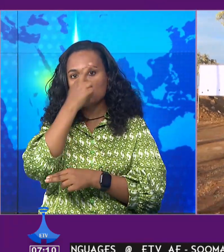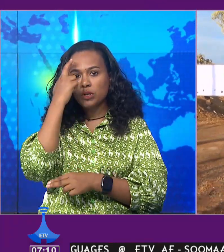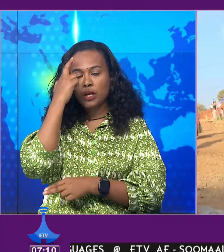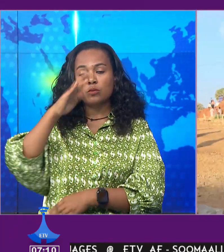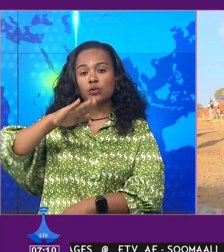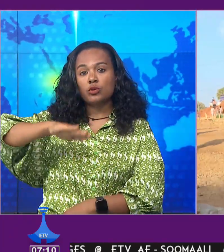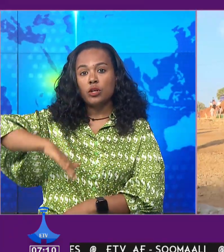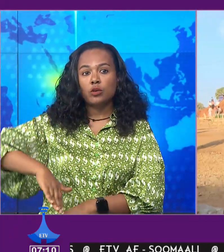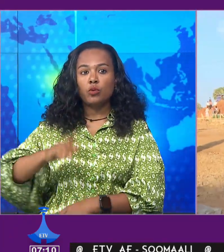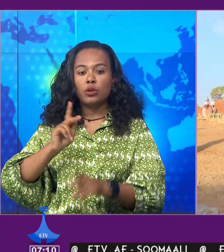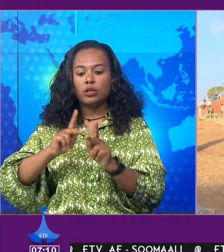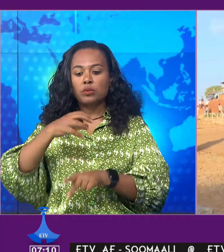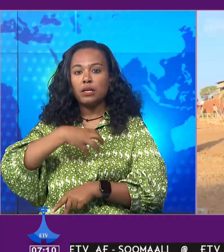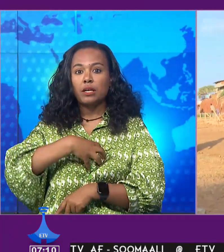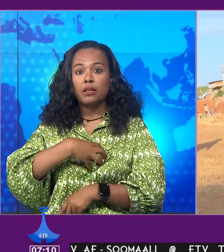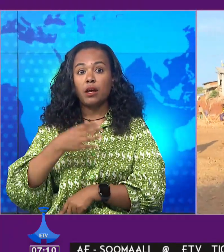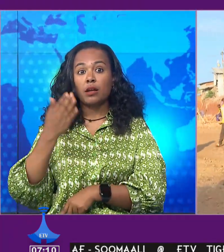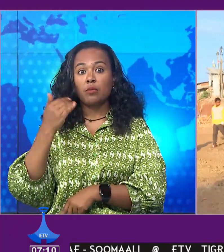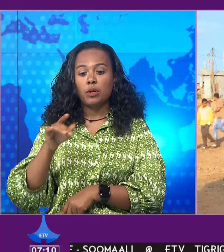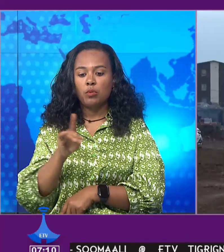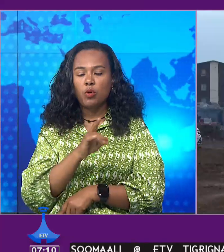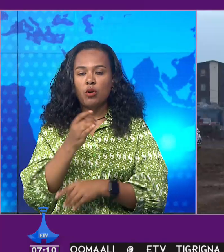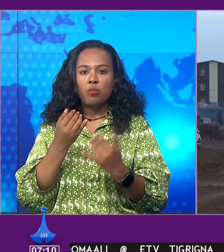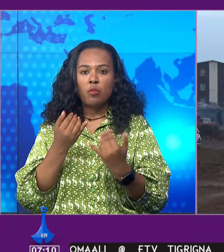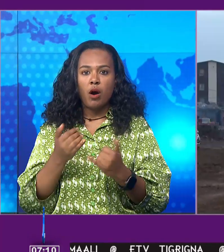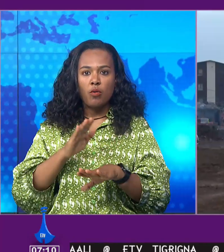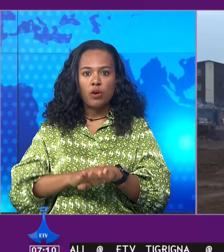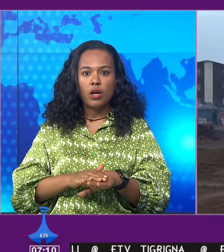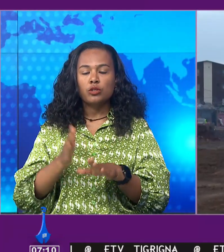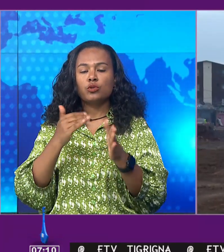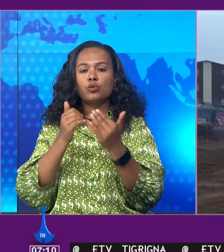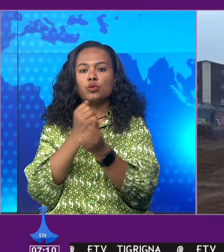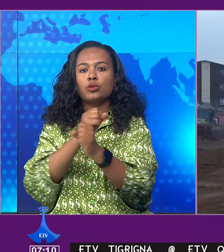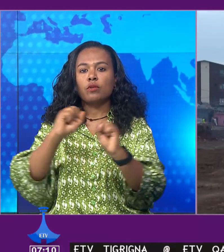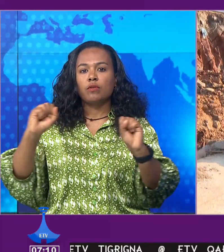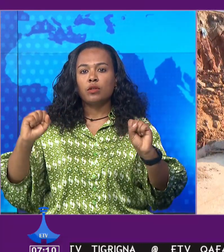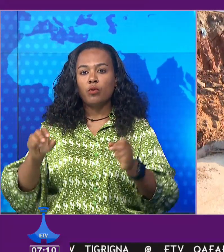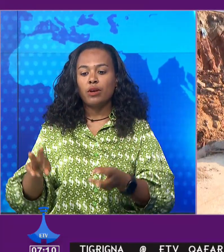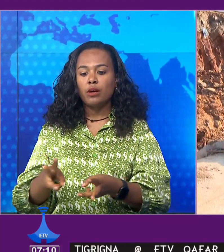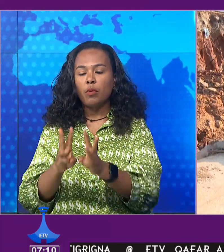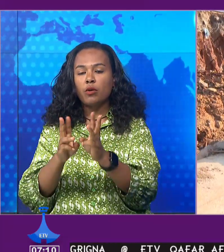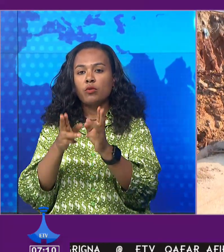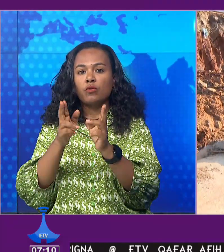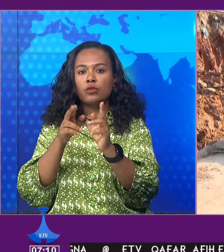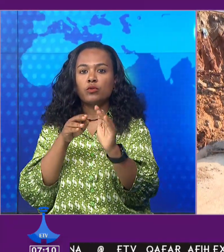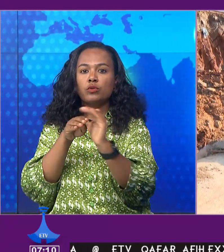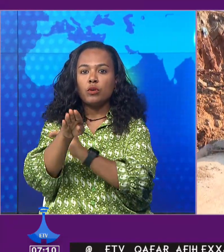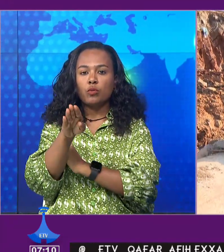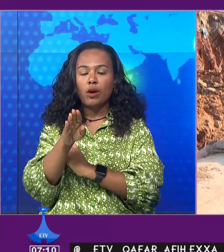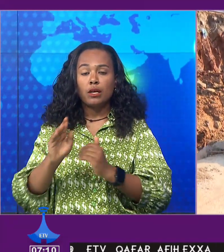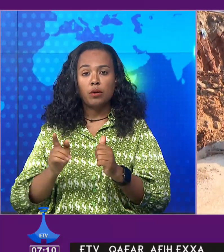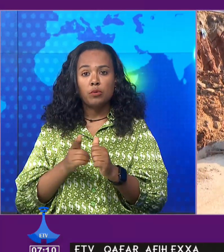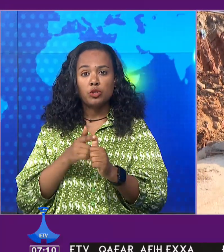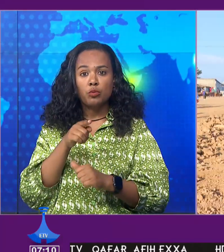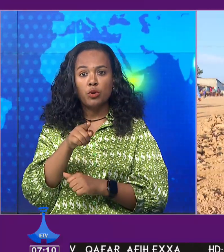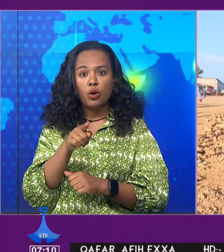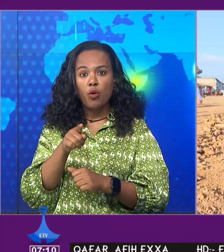ዘግይቶ የሕዝብ ቅሬታ የነበረ ቢሆንም አሁን ላይ ችግሮቹ ተፈተው የግንባታ ፍጥነት ውስጥ ገብቷል።